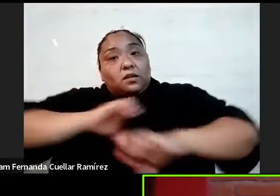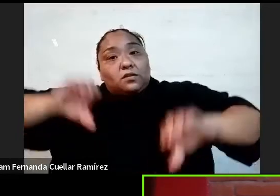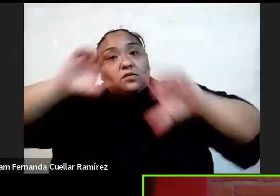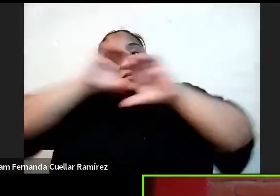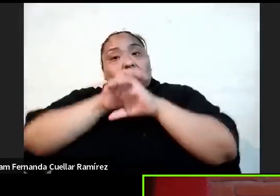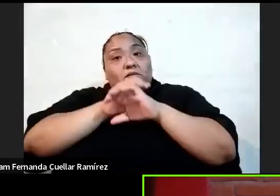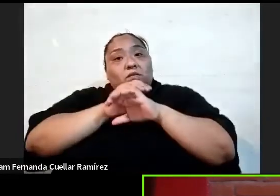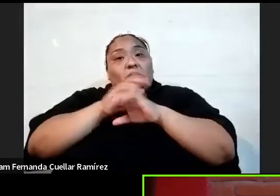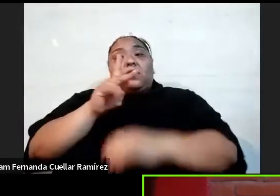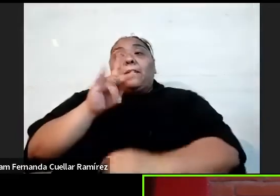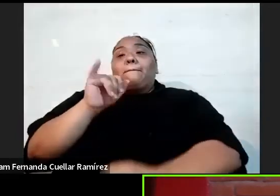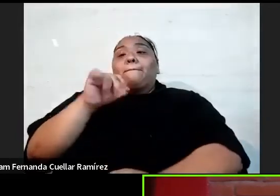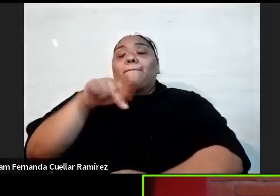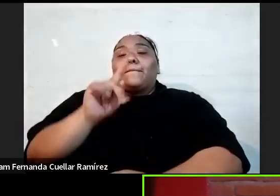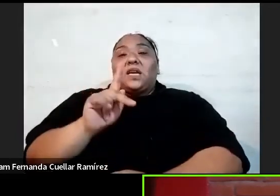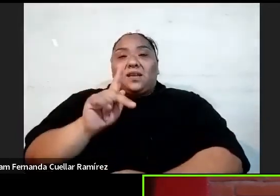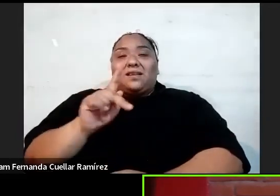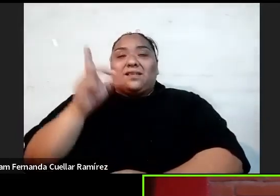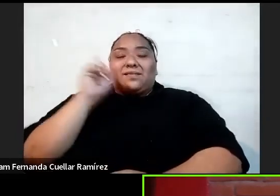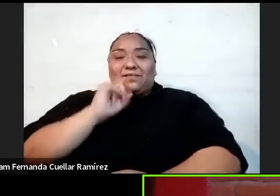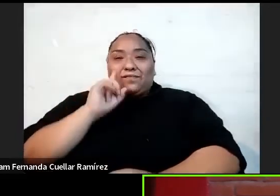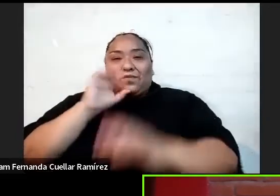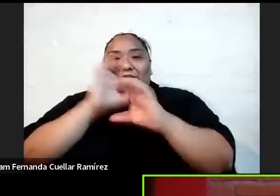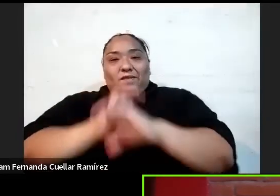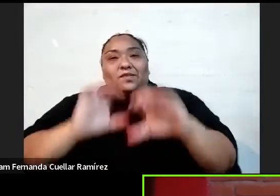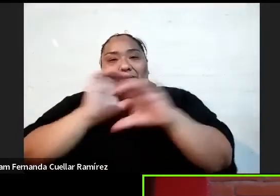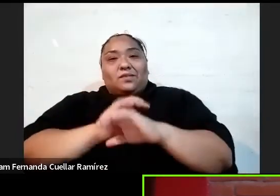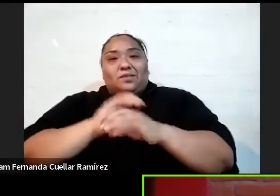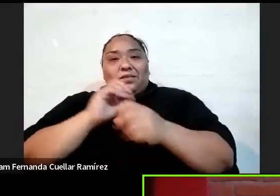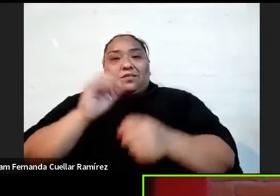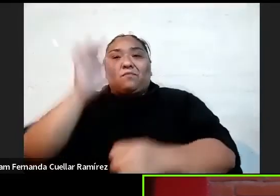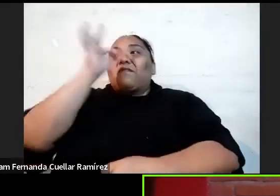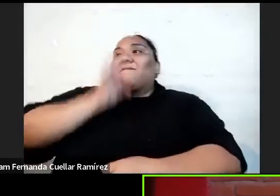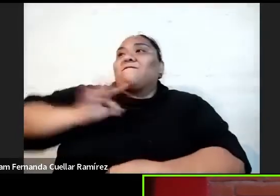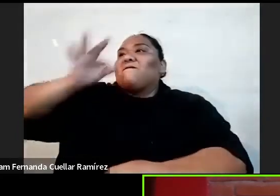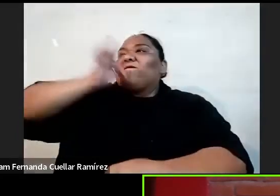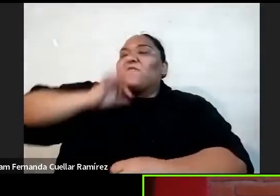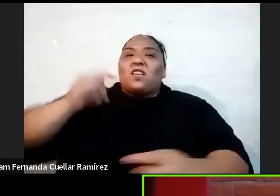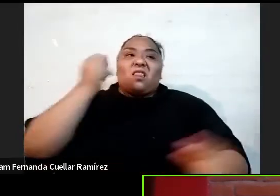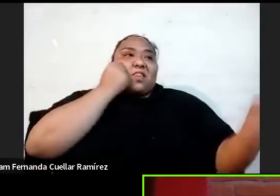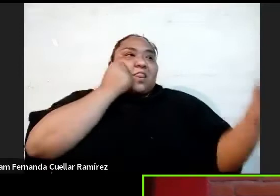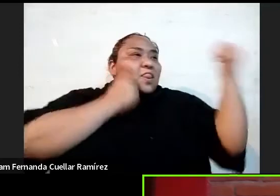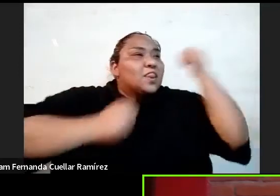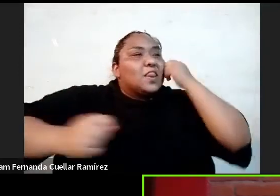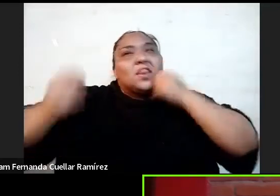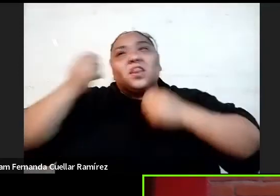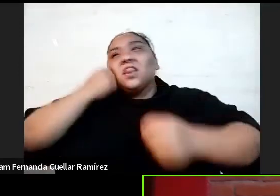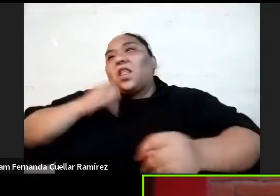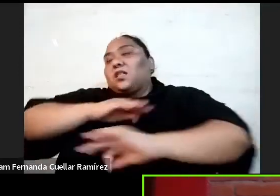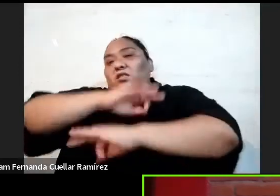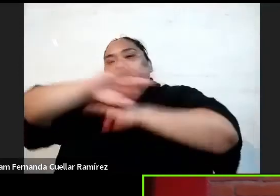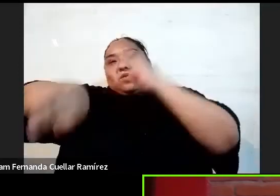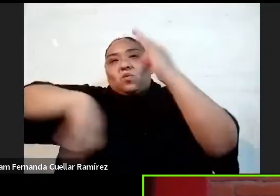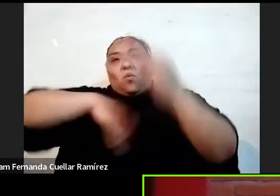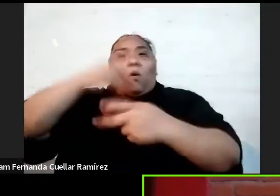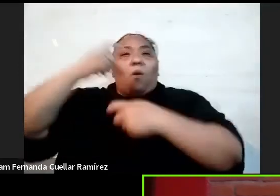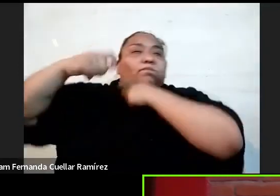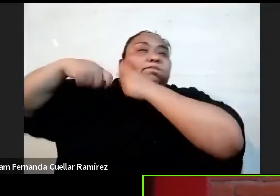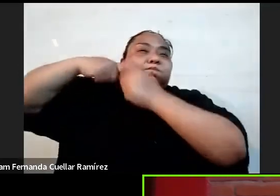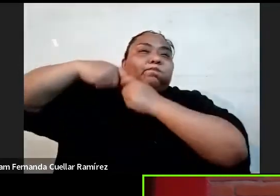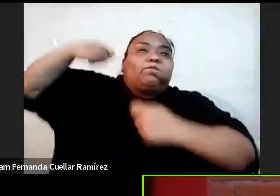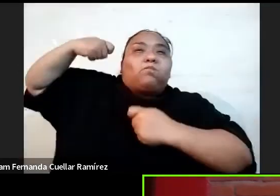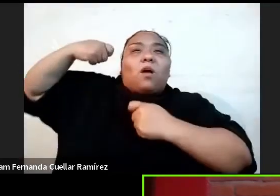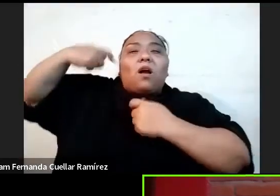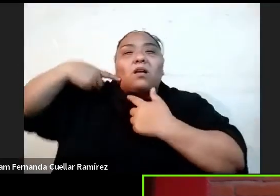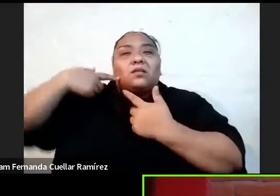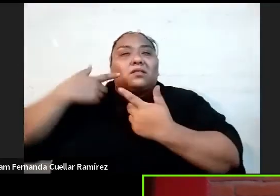de Pink, donde pues ya era como totalmente la fiesta, no importaba nada y era como si más bien en vez de suicidar, o sea, como si el momento del